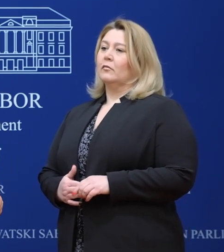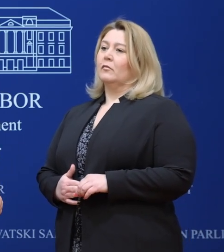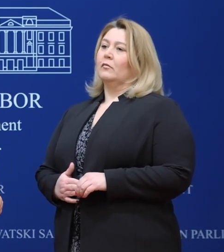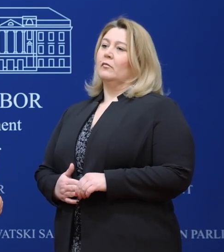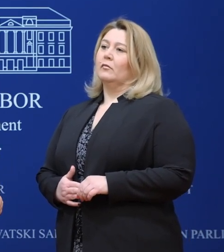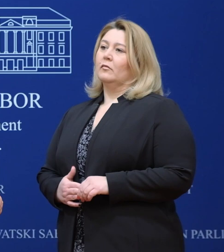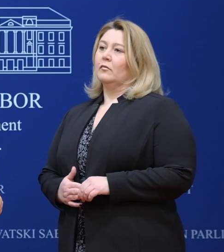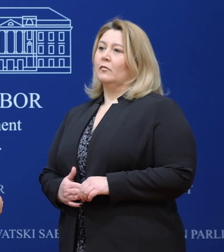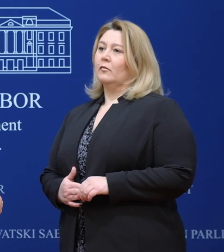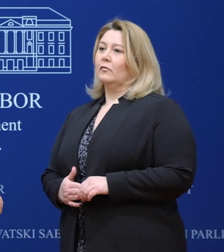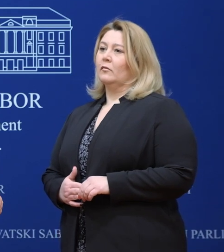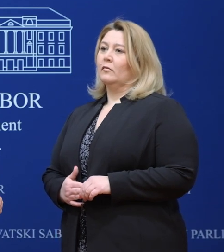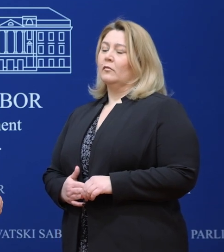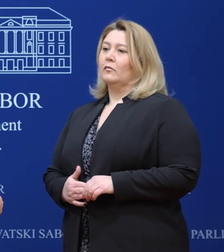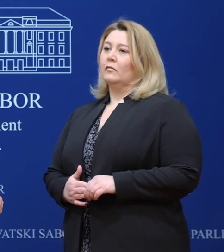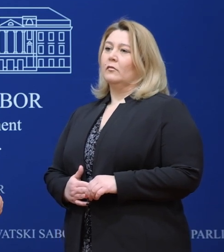ove zemlje, nema pravo